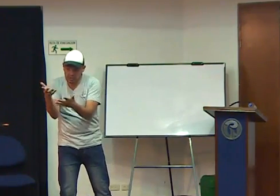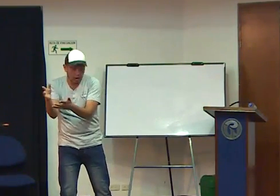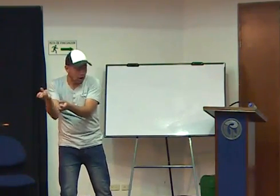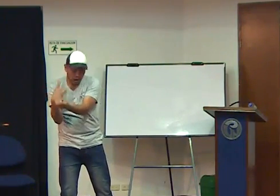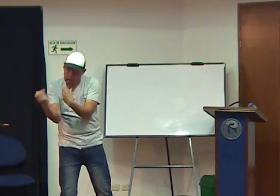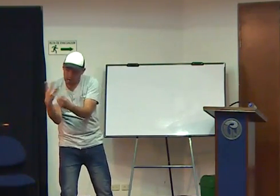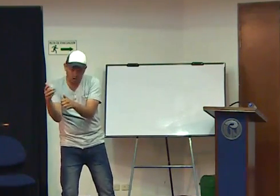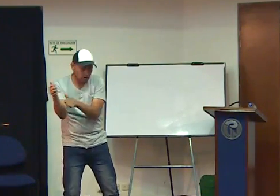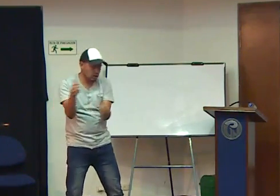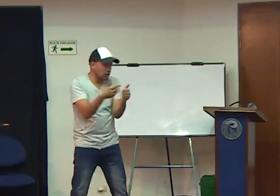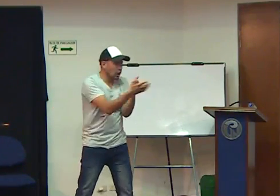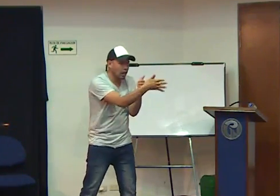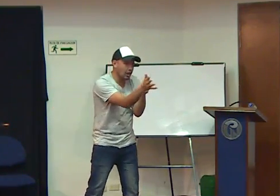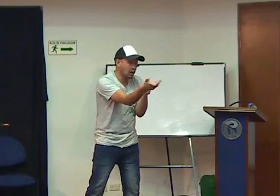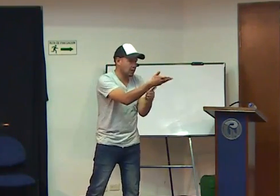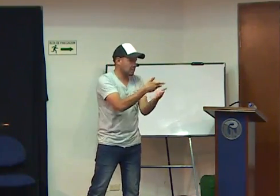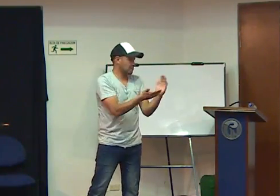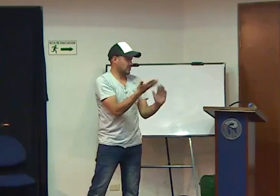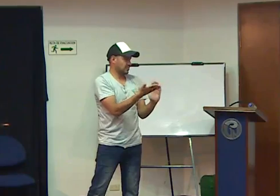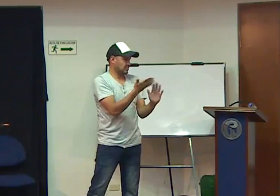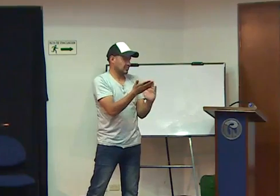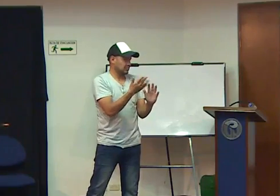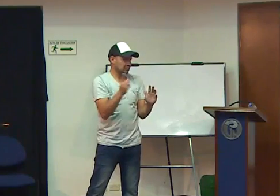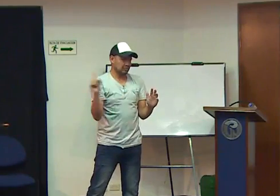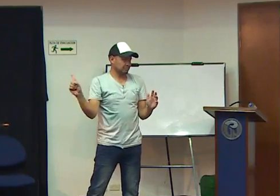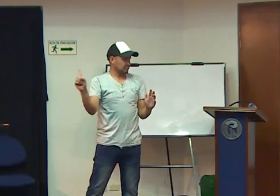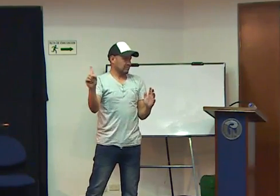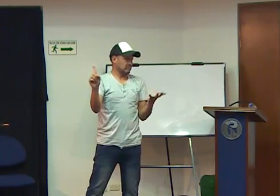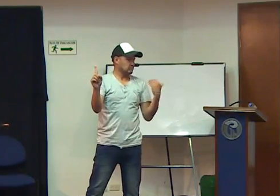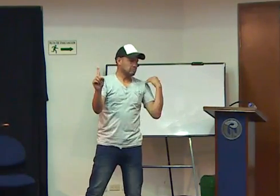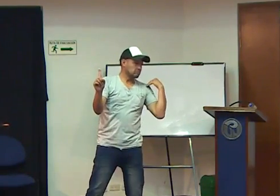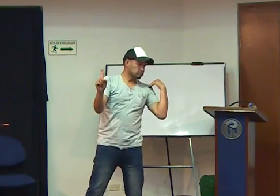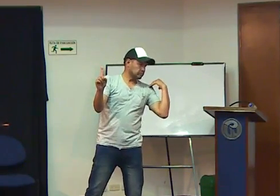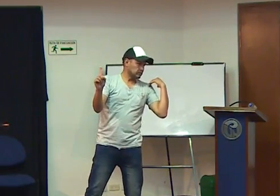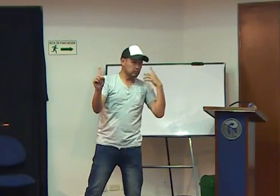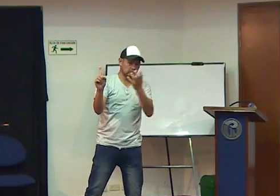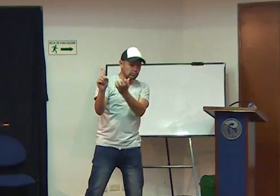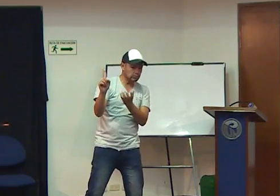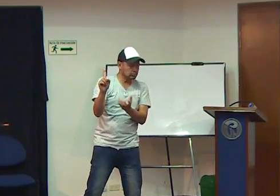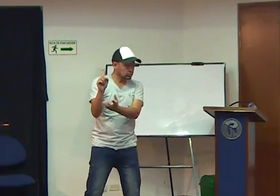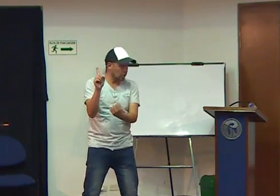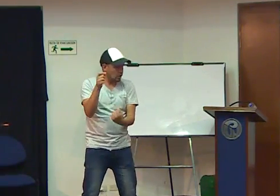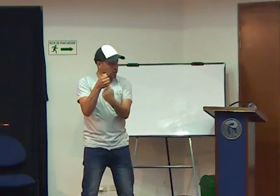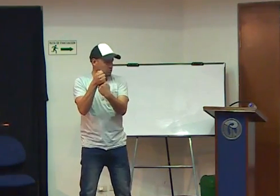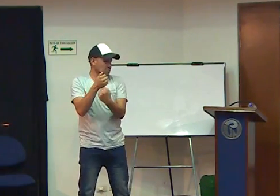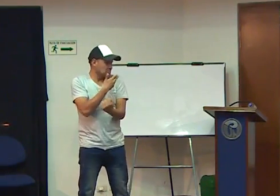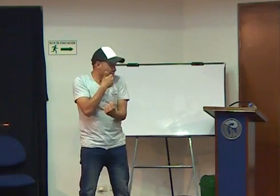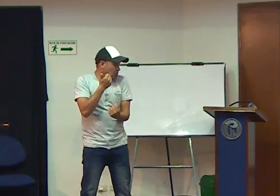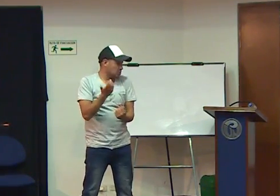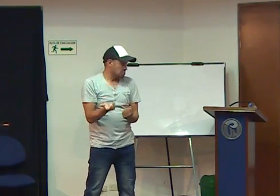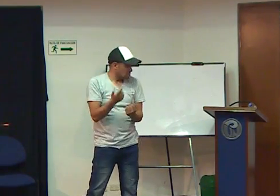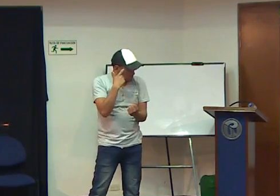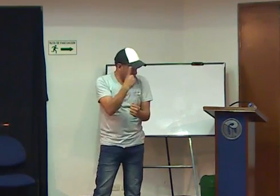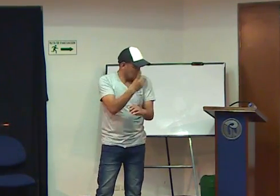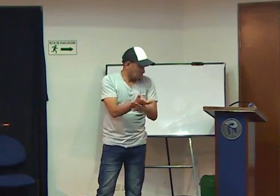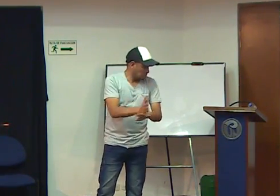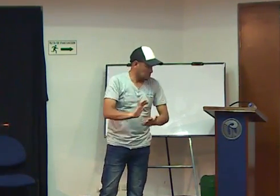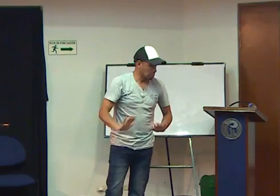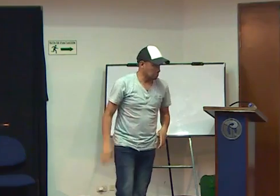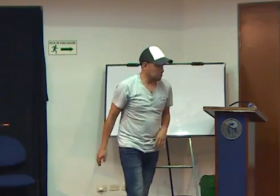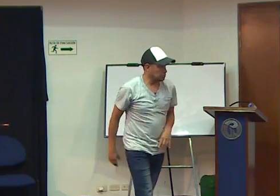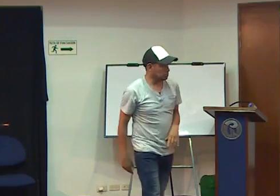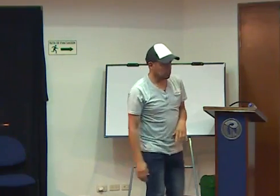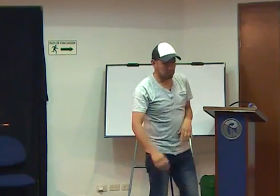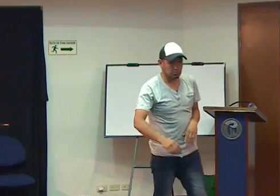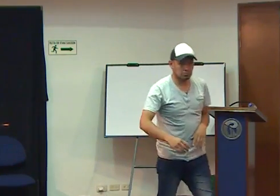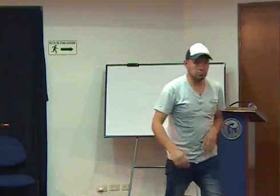haga ese voz a voz en cuanto a la comunidad sorda, como nosotros podernos, porque obviamente no es fácil y ustedes van a tener esa misma carga con nosotros,